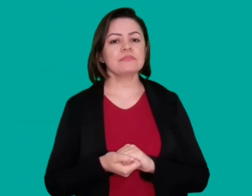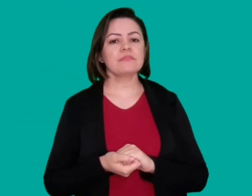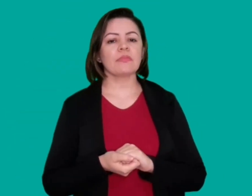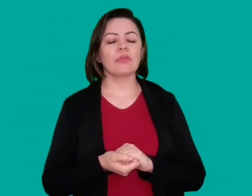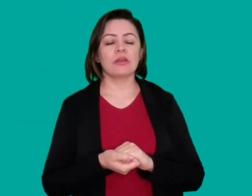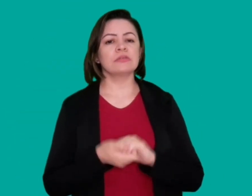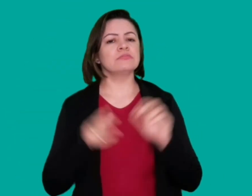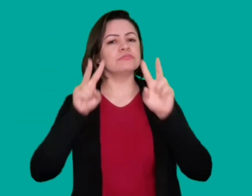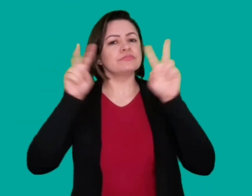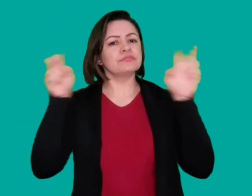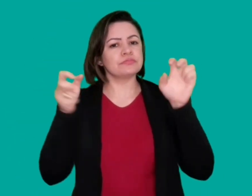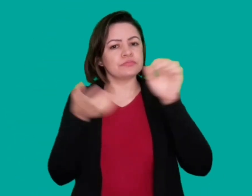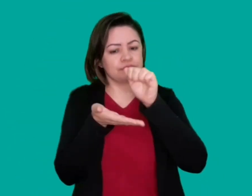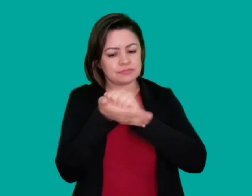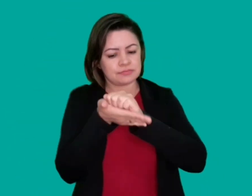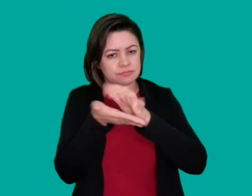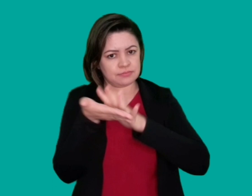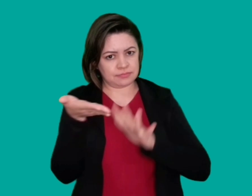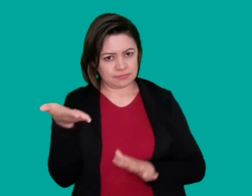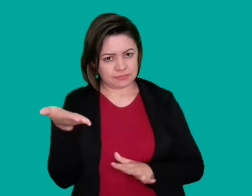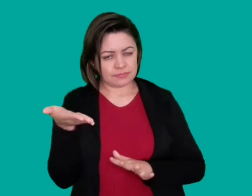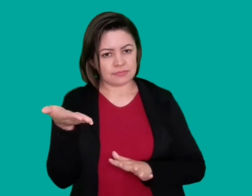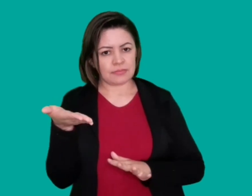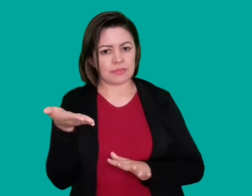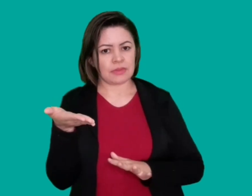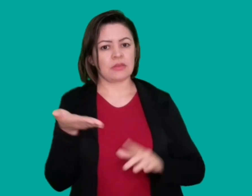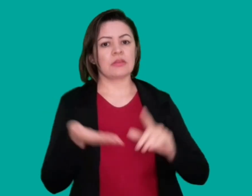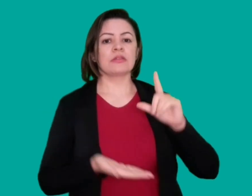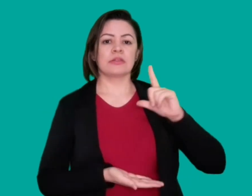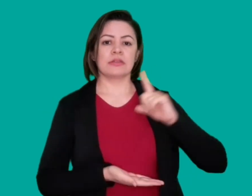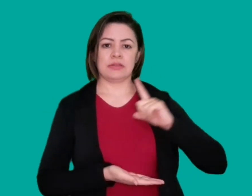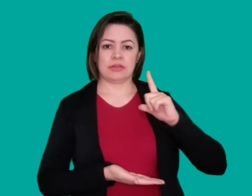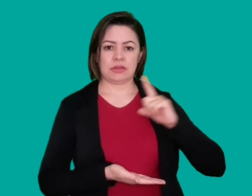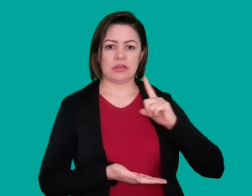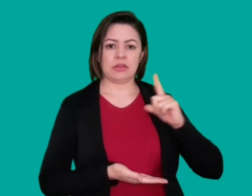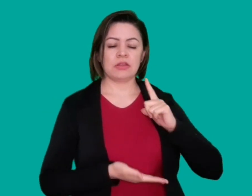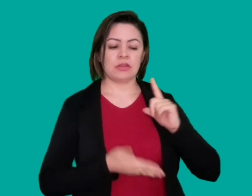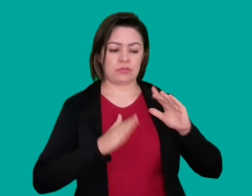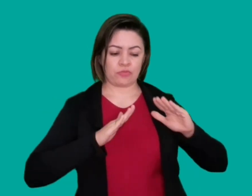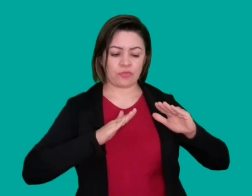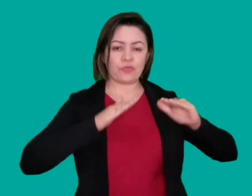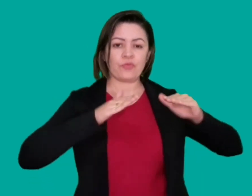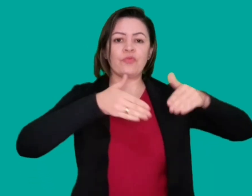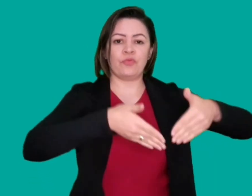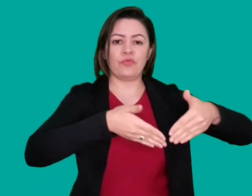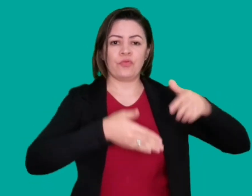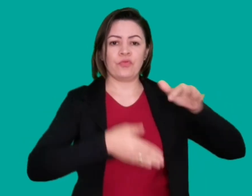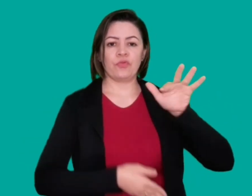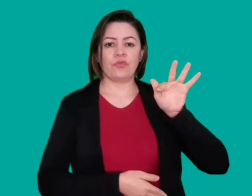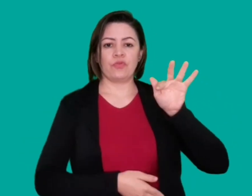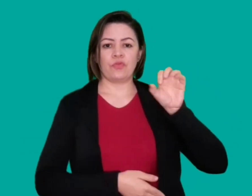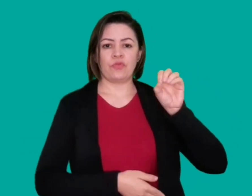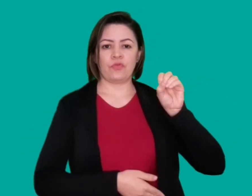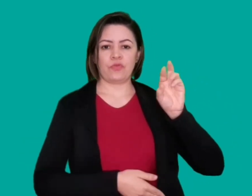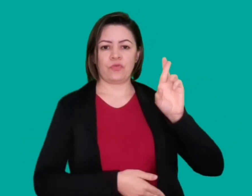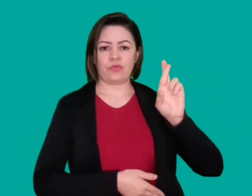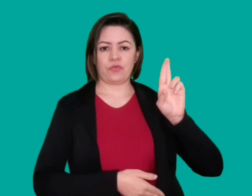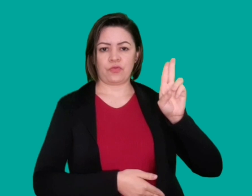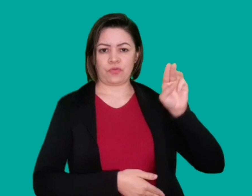ao uso da língua com relação às nossas atividades a primeira atividade é um